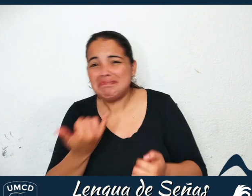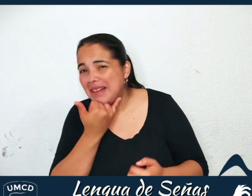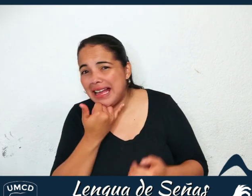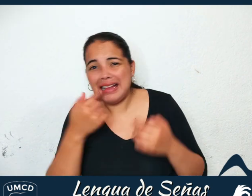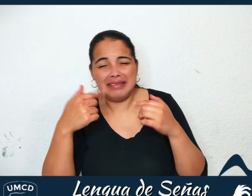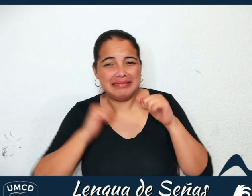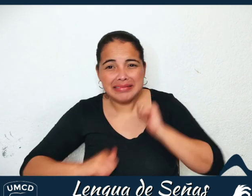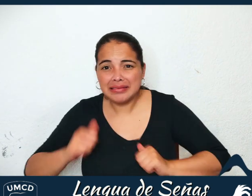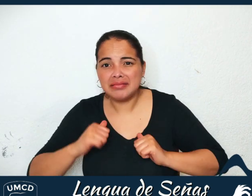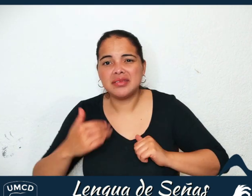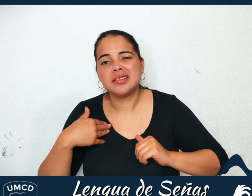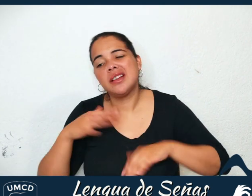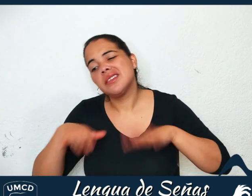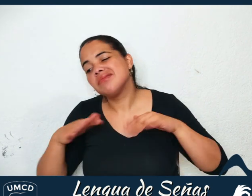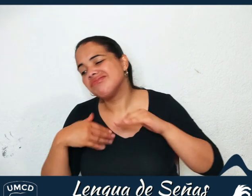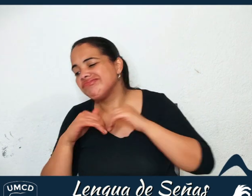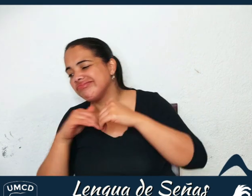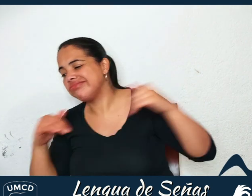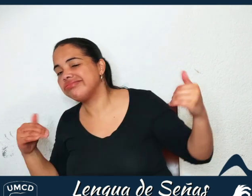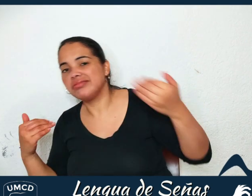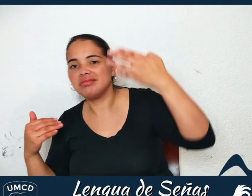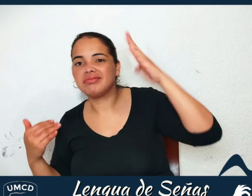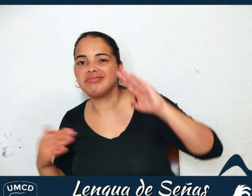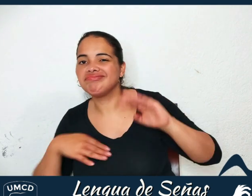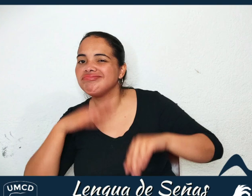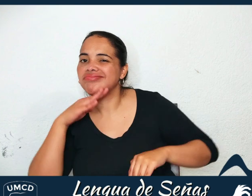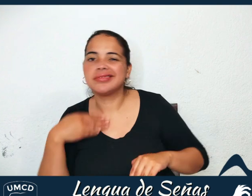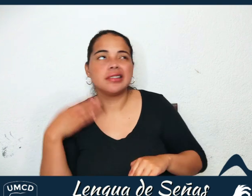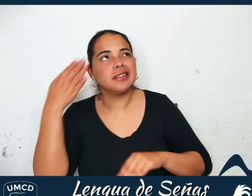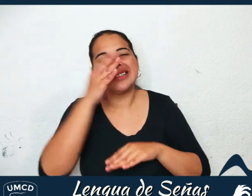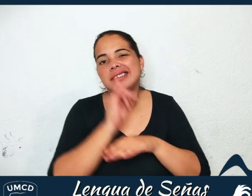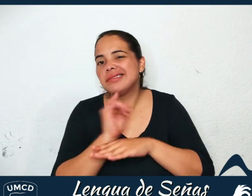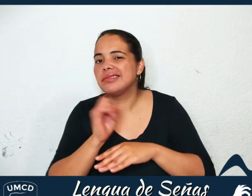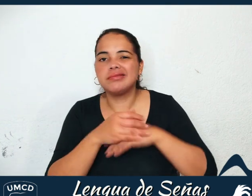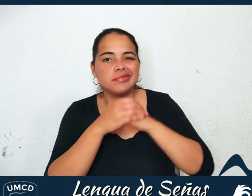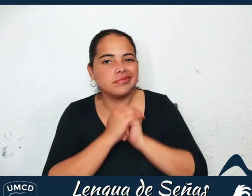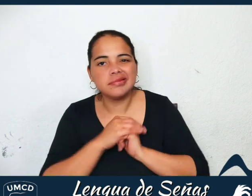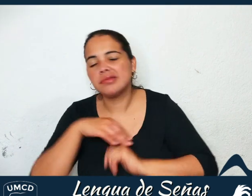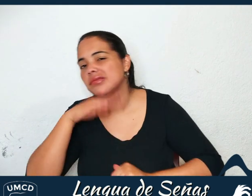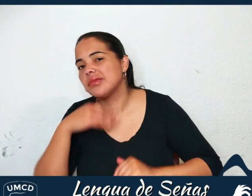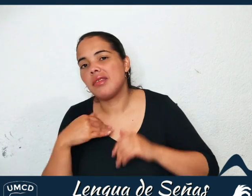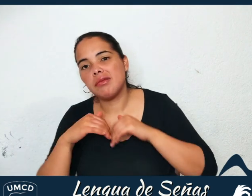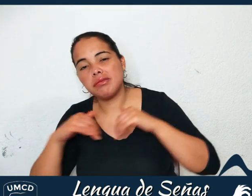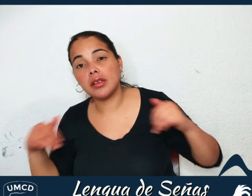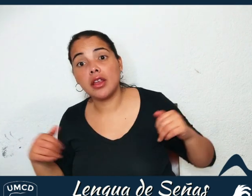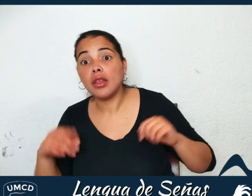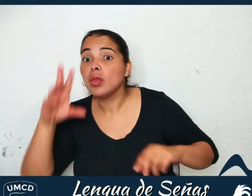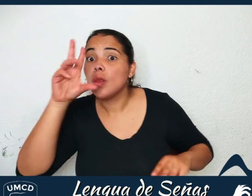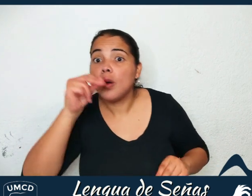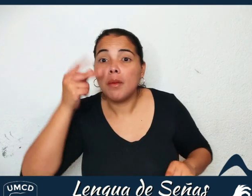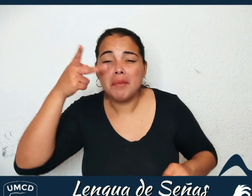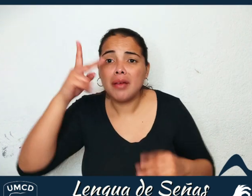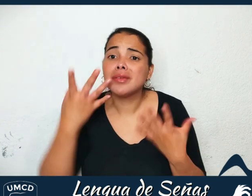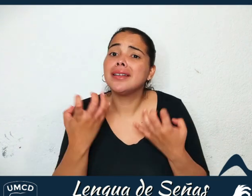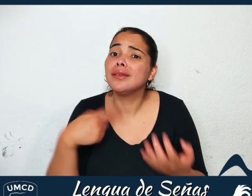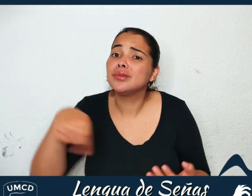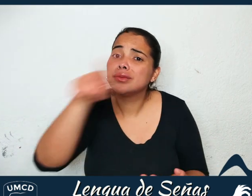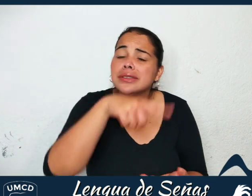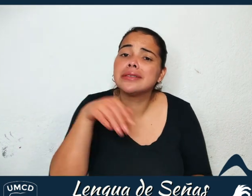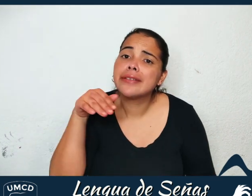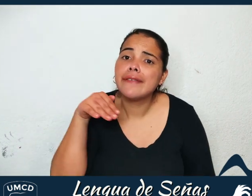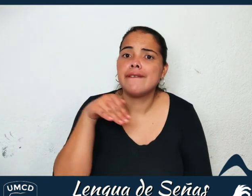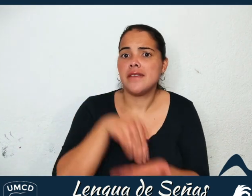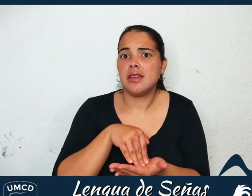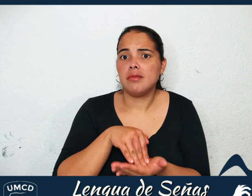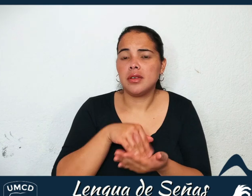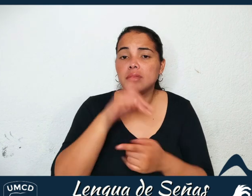áreas están mal. Ahora Pablo en esta segunda carta les describe con el propósito de afianzar lo que ya había